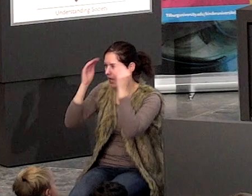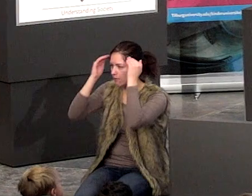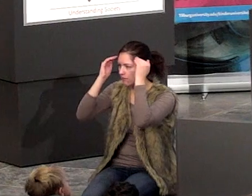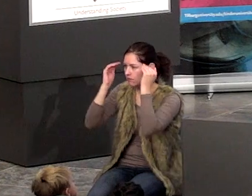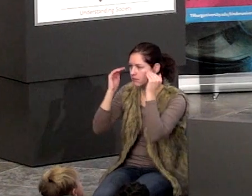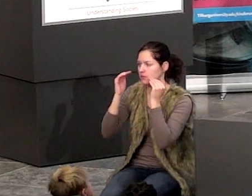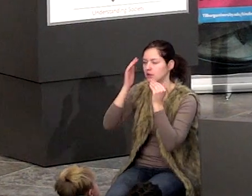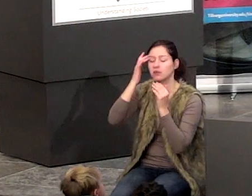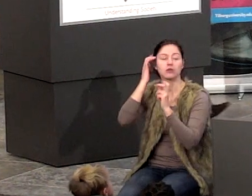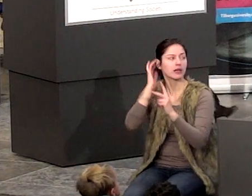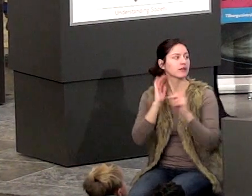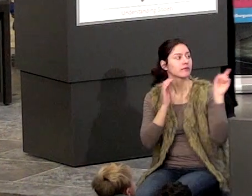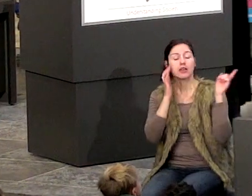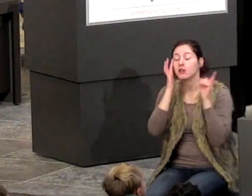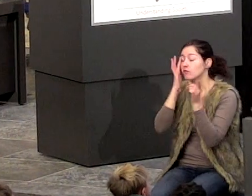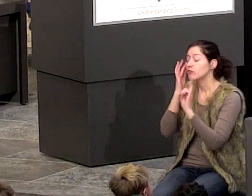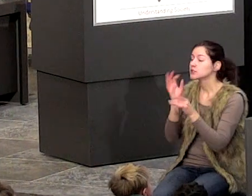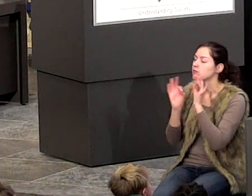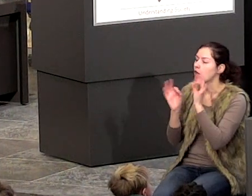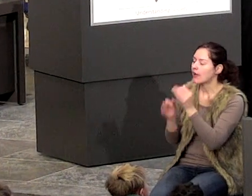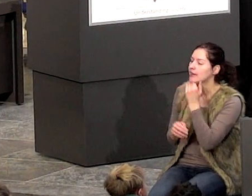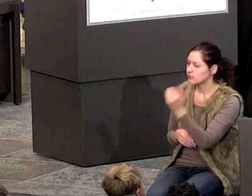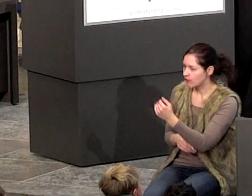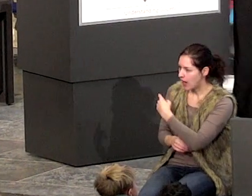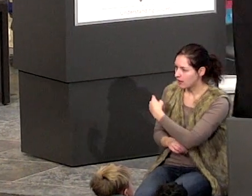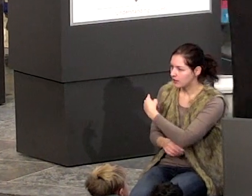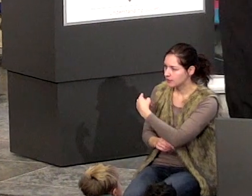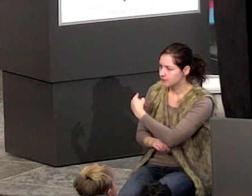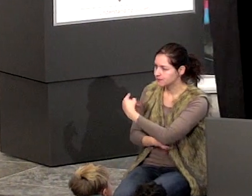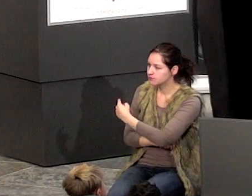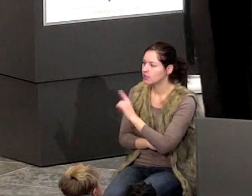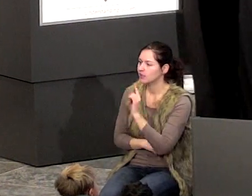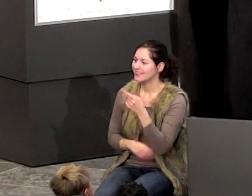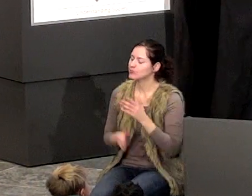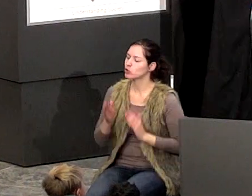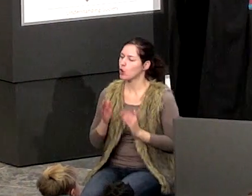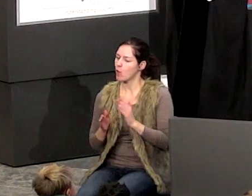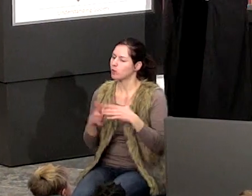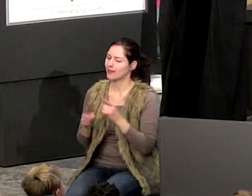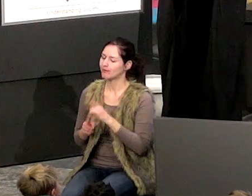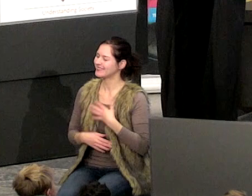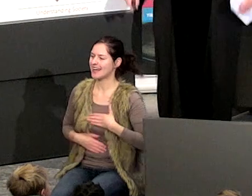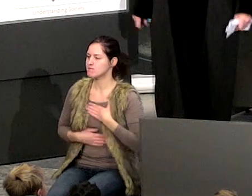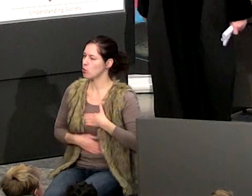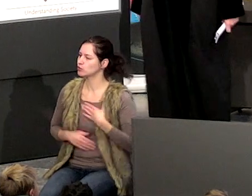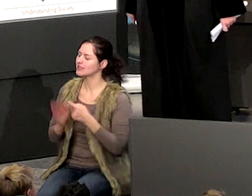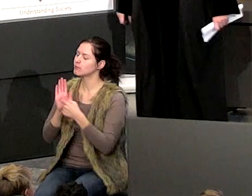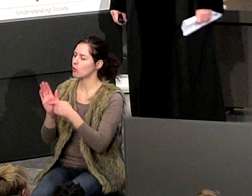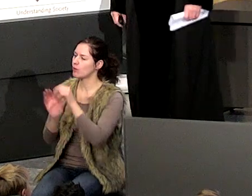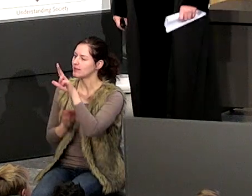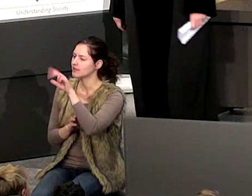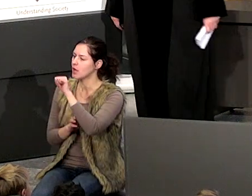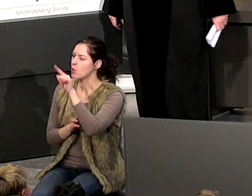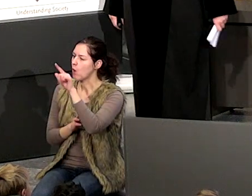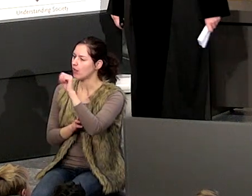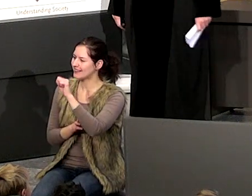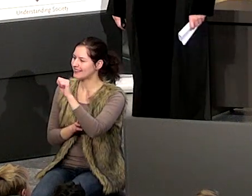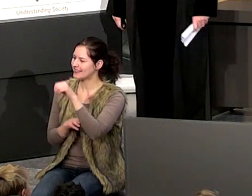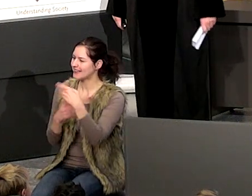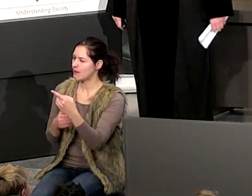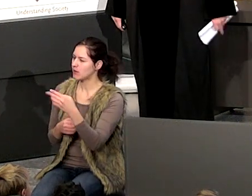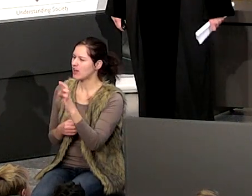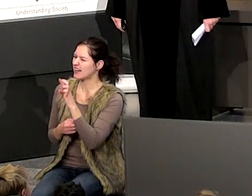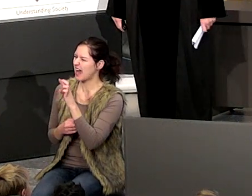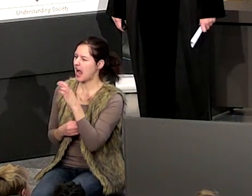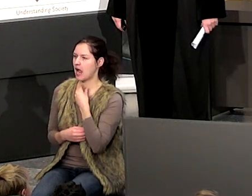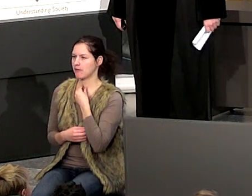Wat een belangrijke vraag is bij robots, hè, die eerste robots die hadden helemaal geen emotie. Hè. Wally, Wally had zo'n heel raar vlak